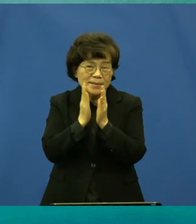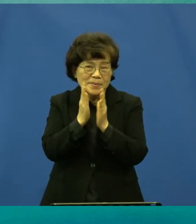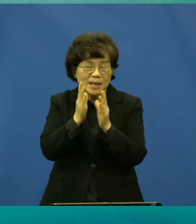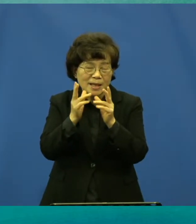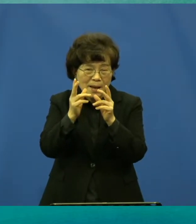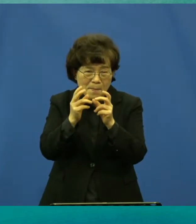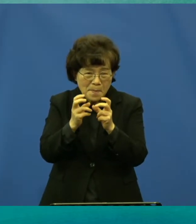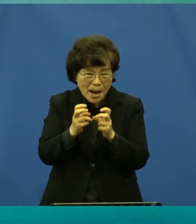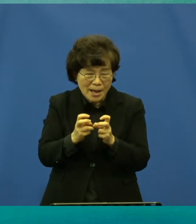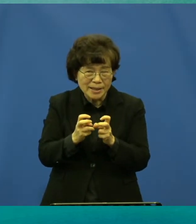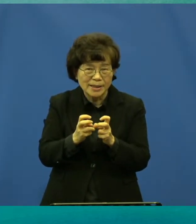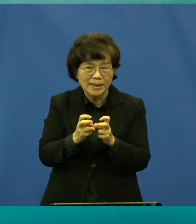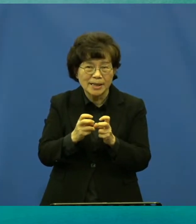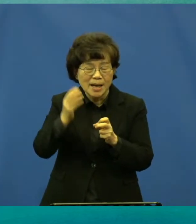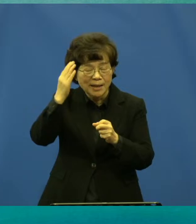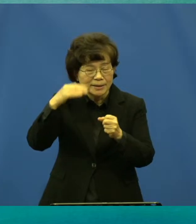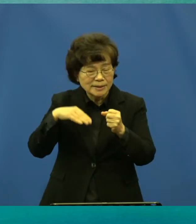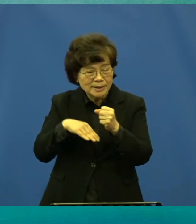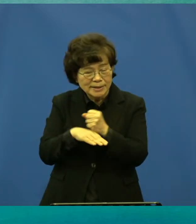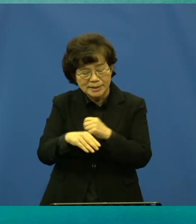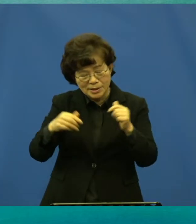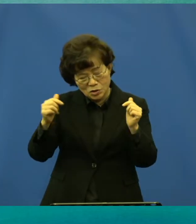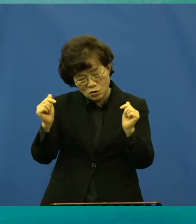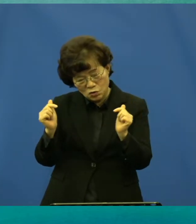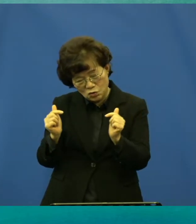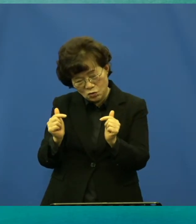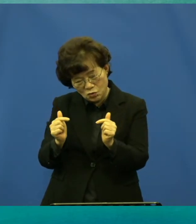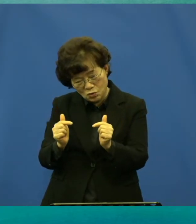마르니까 그늘이 줄어들지 않아요.